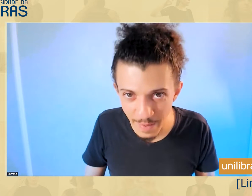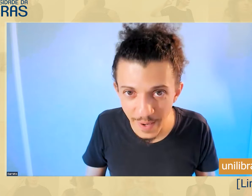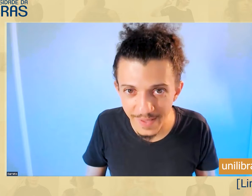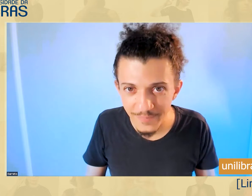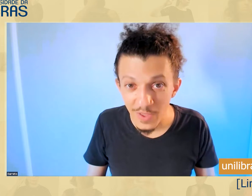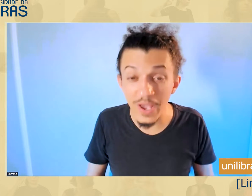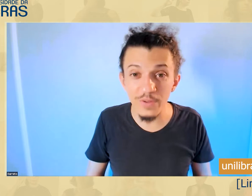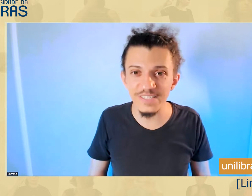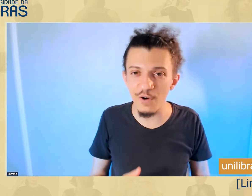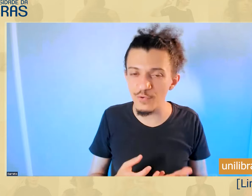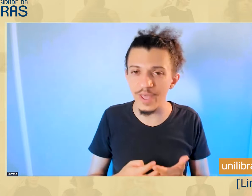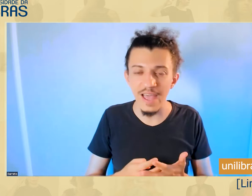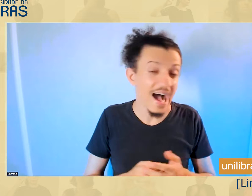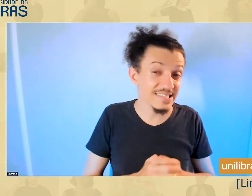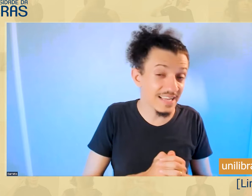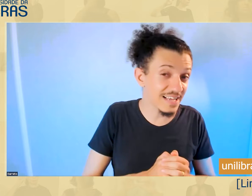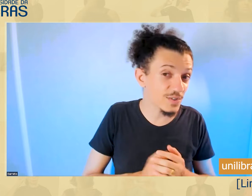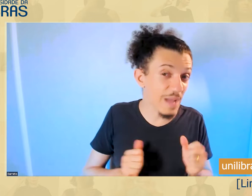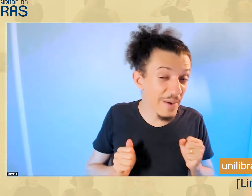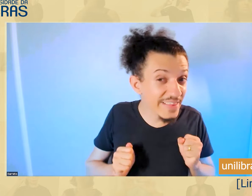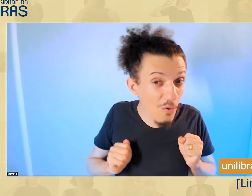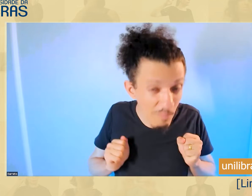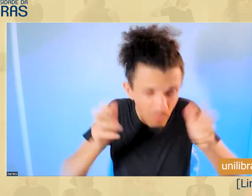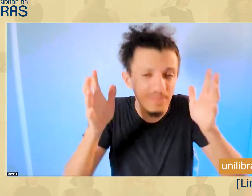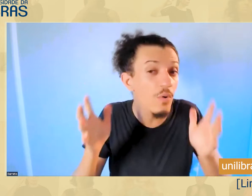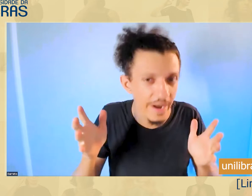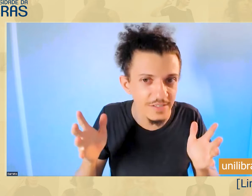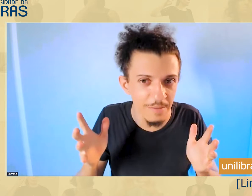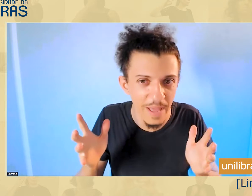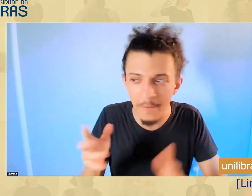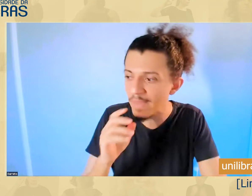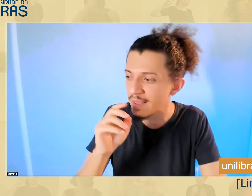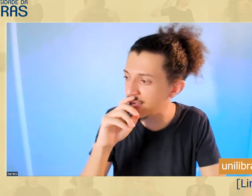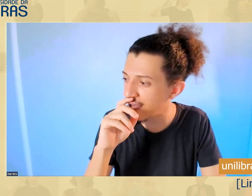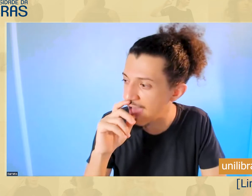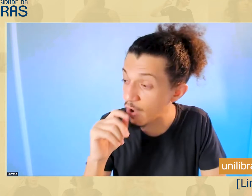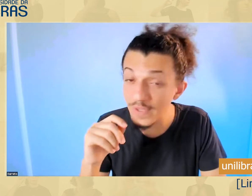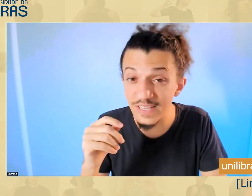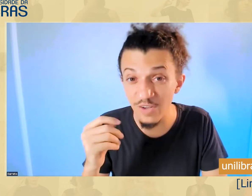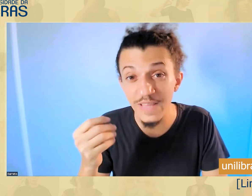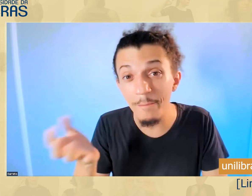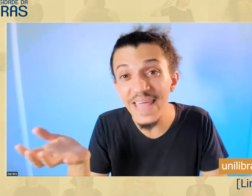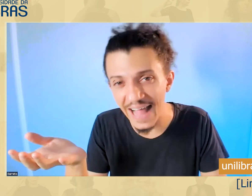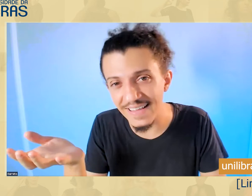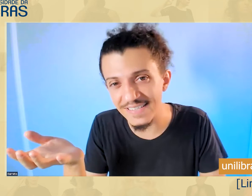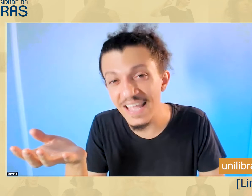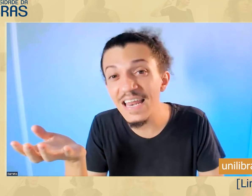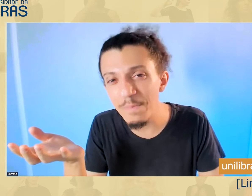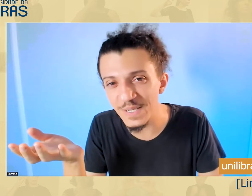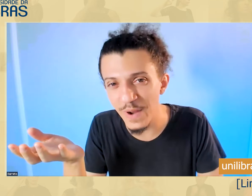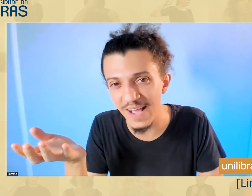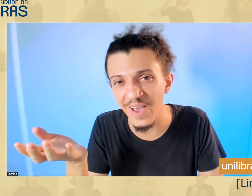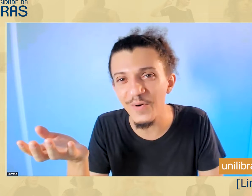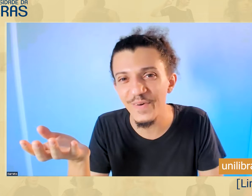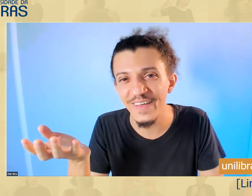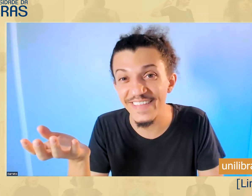sinais para minha mãe. E o que aconteceu foi, a sinalização da minha mãe deu um boom tão grande também, que ela começou até a contar piadas em